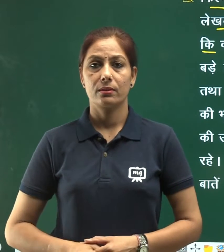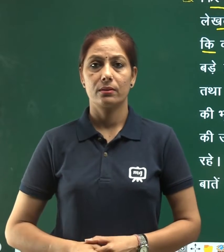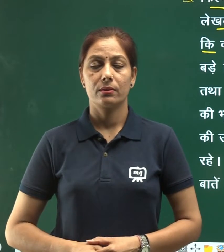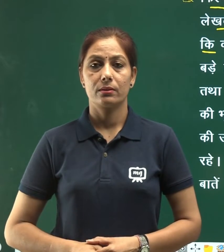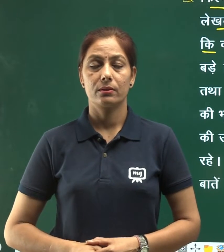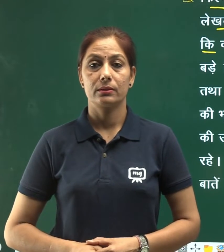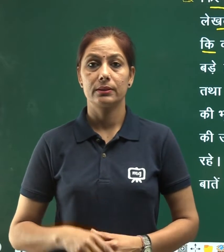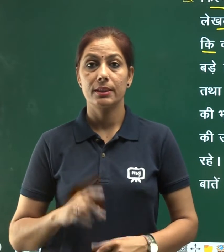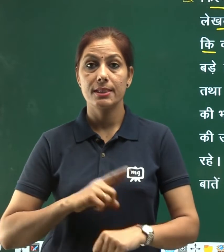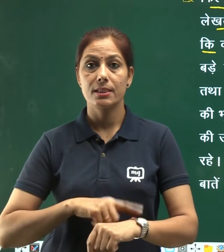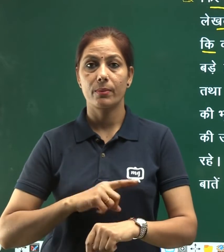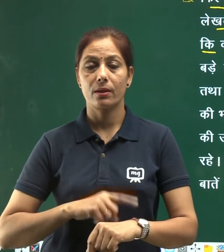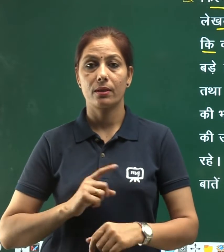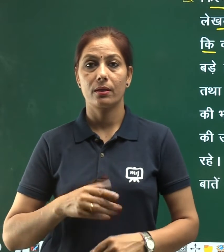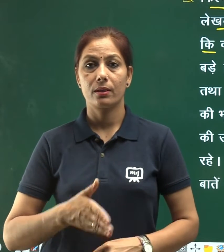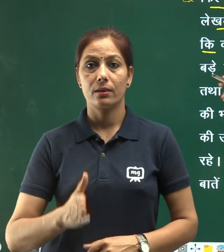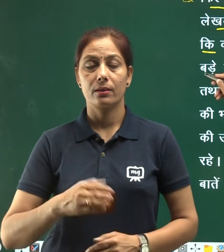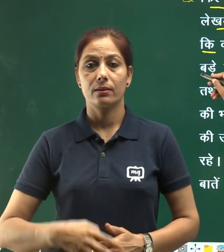इस दौरान